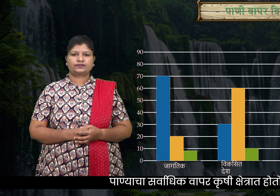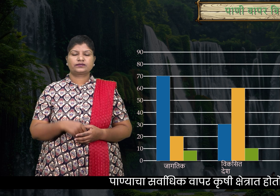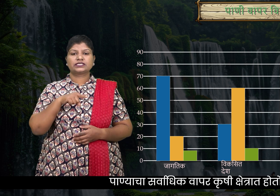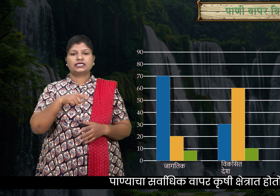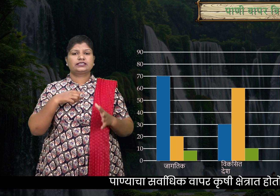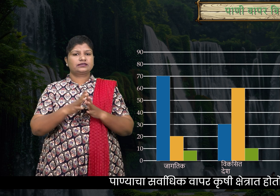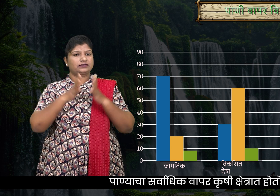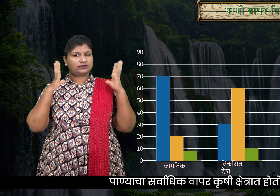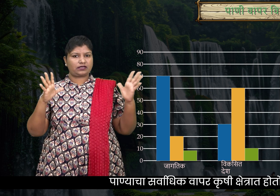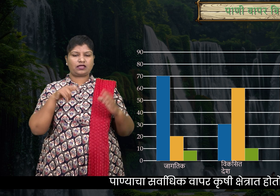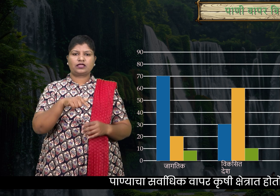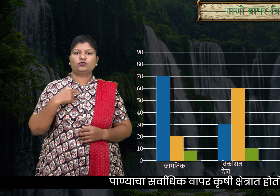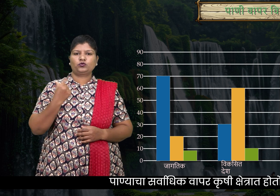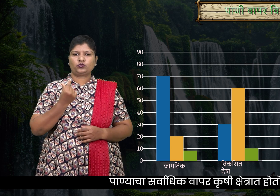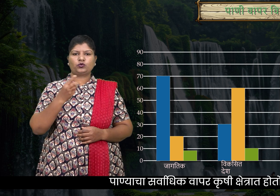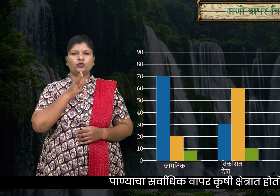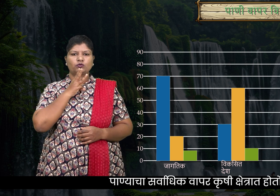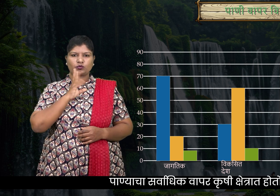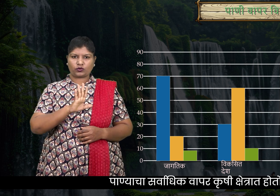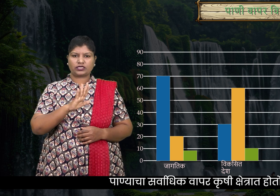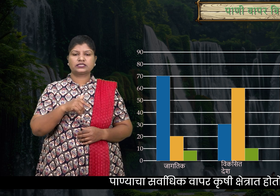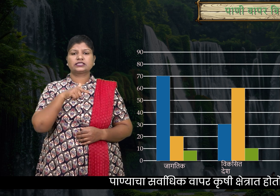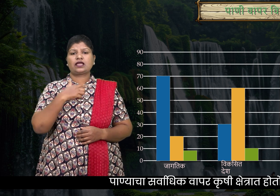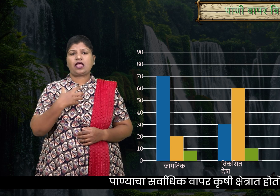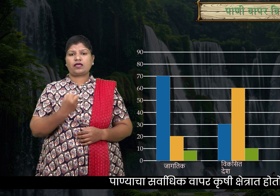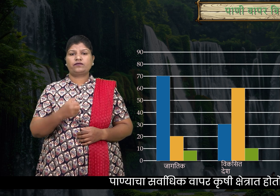पाण्याचा सर्वाधिक वापर कृषी क्षेत्रात होतो.